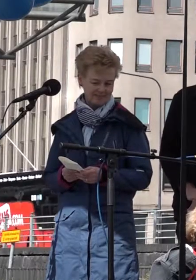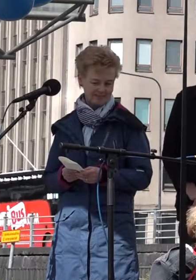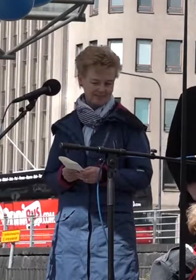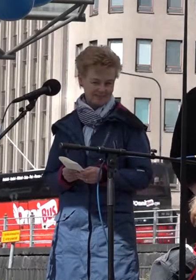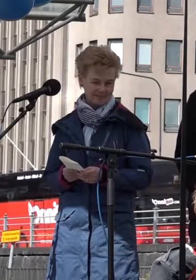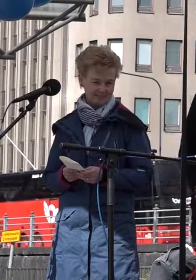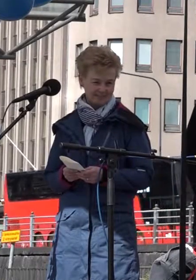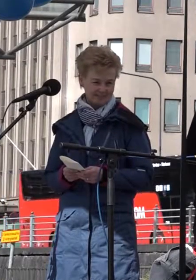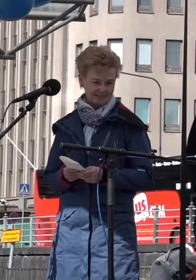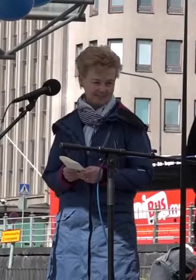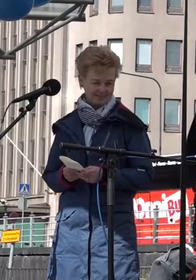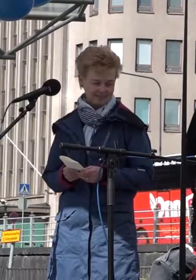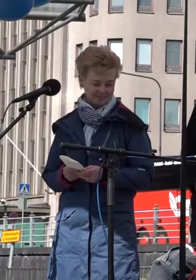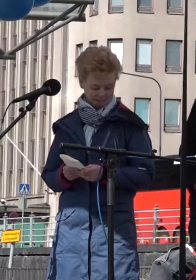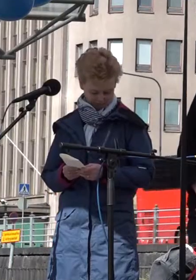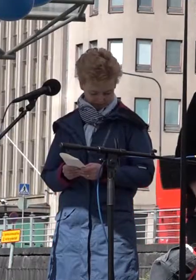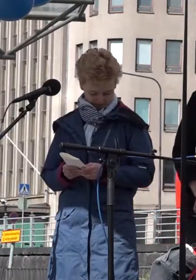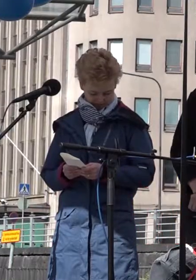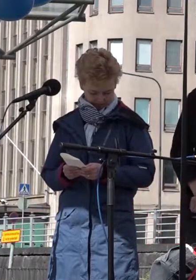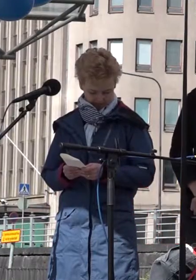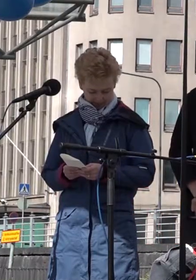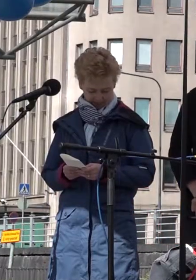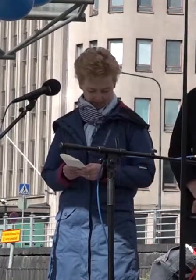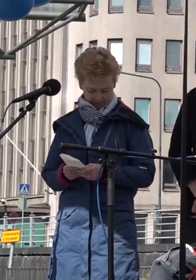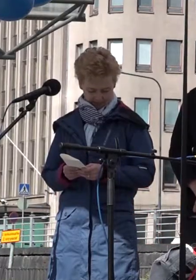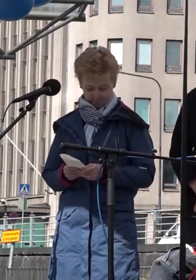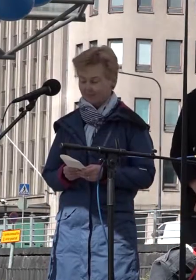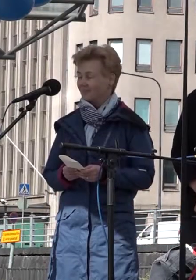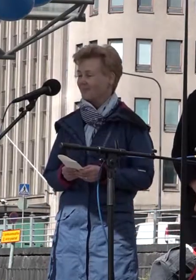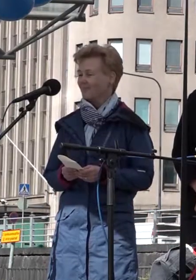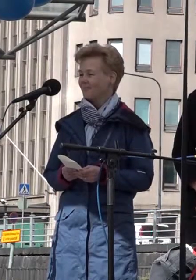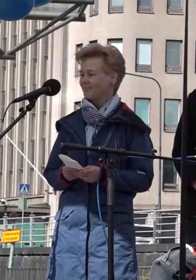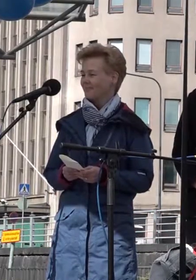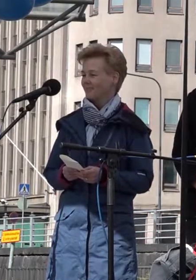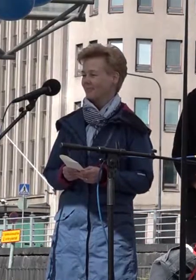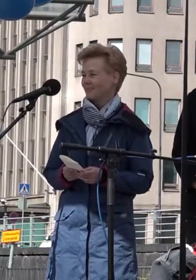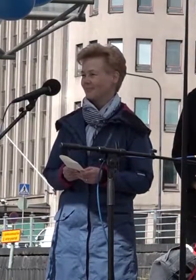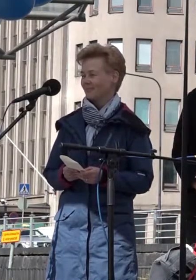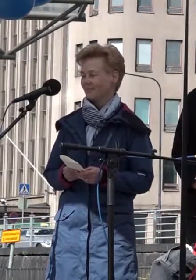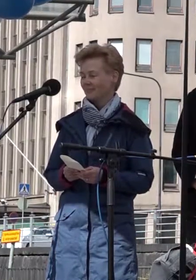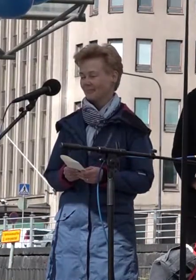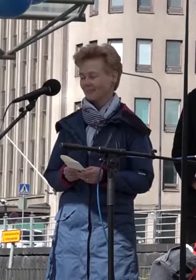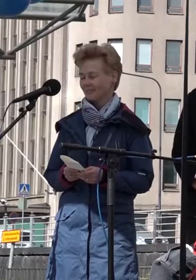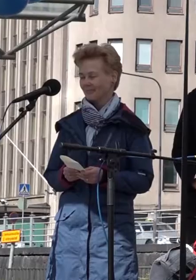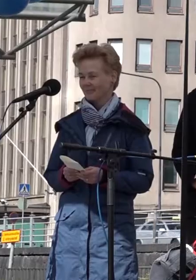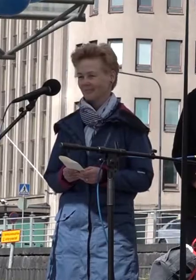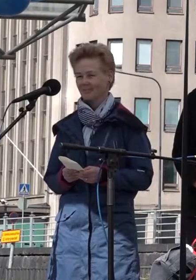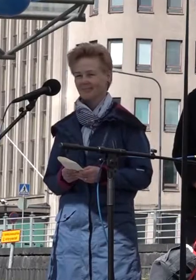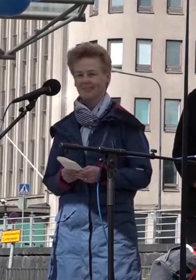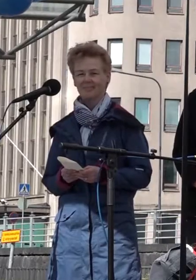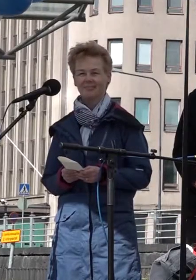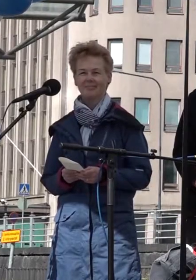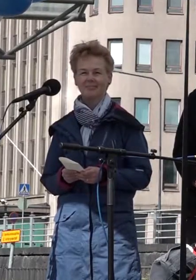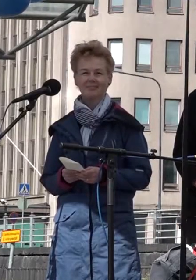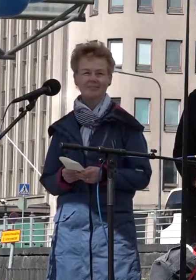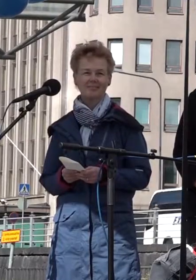oli noin reilu vuosi sitten, kun me saatiin aika vahvaa tukea siitä, että eduskunta hyväksyi tämän sopimuksen omalta osaltaan